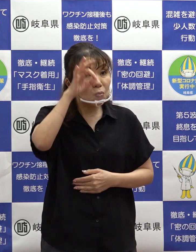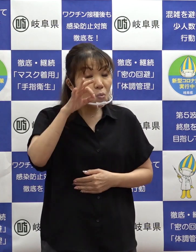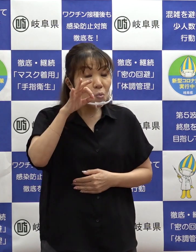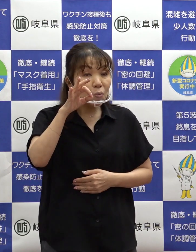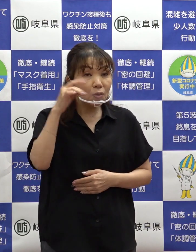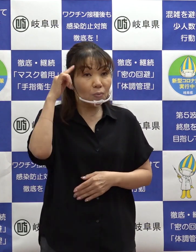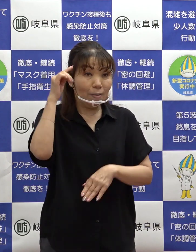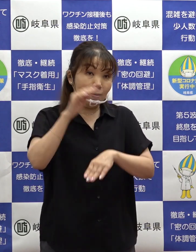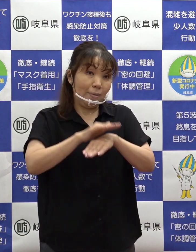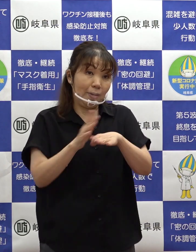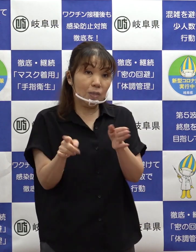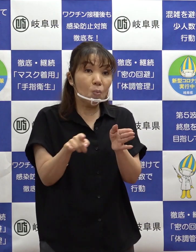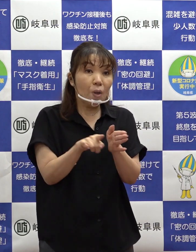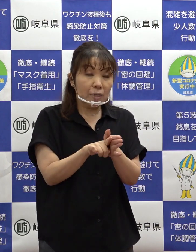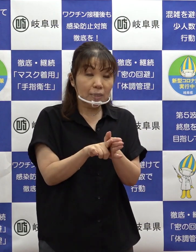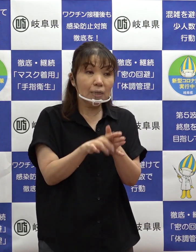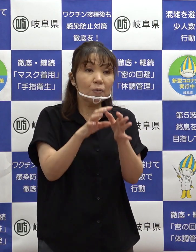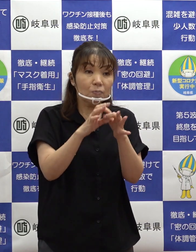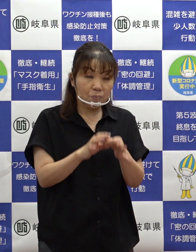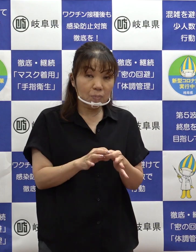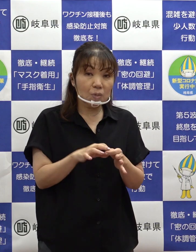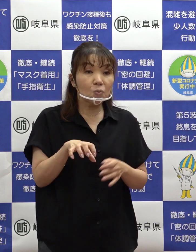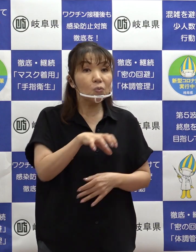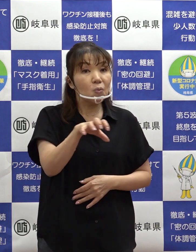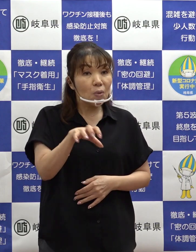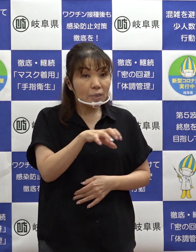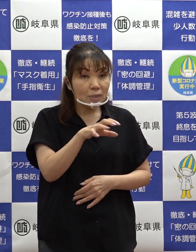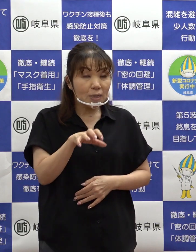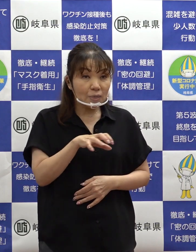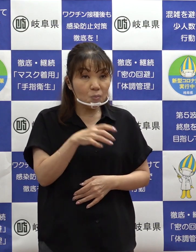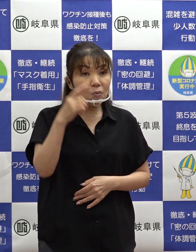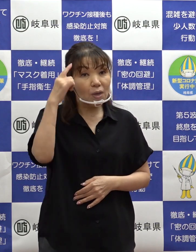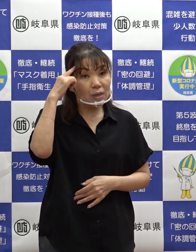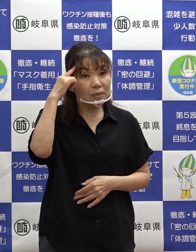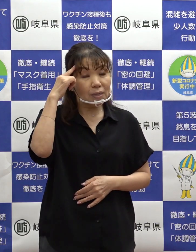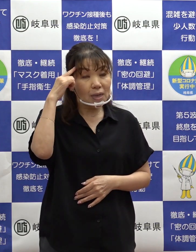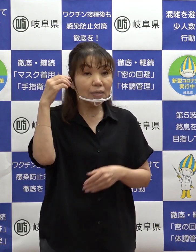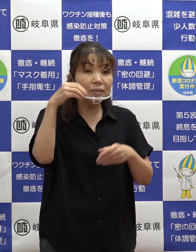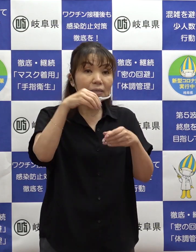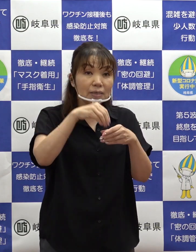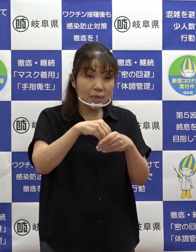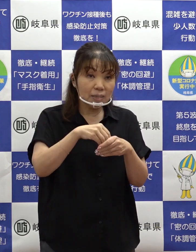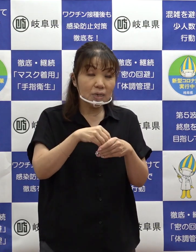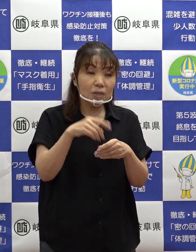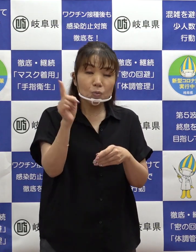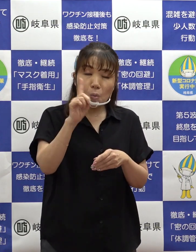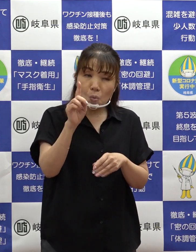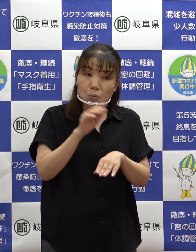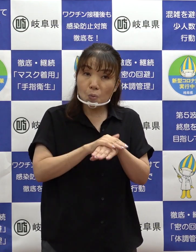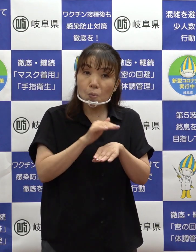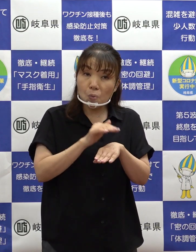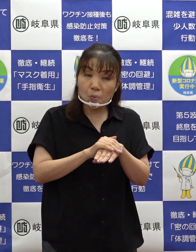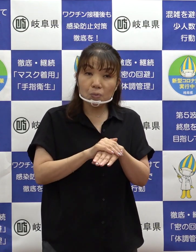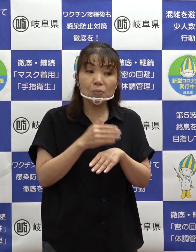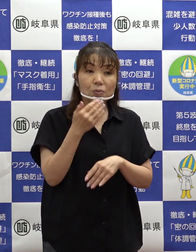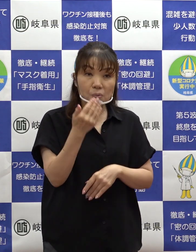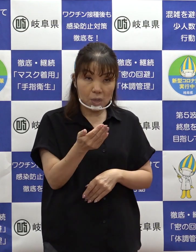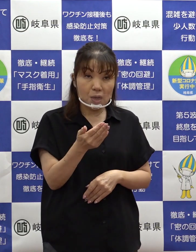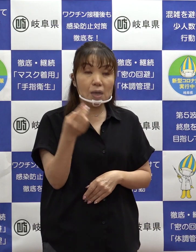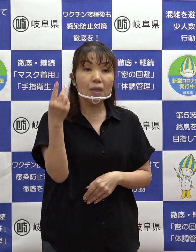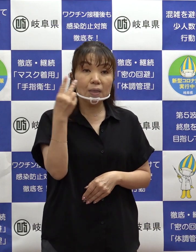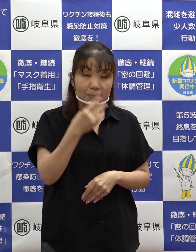まれるわけでありますので、こういったことも踏まえながら、どういうふうに、緩めていくかと、それから